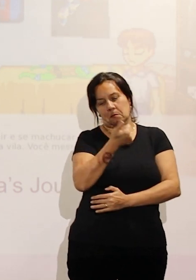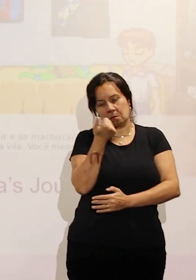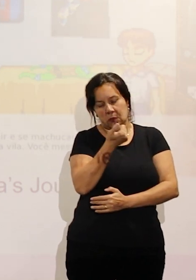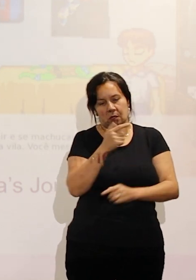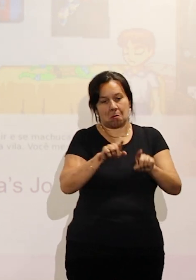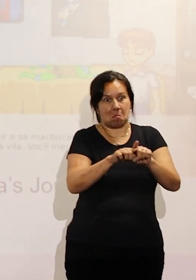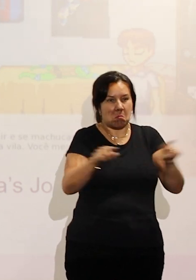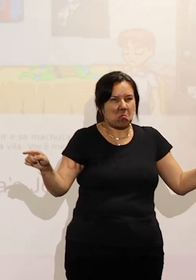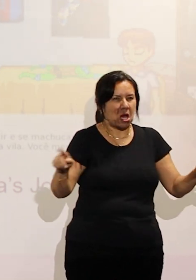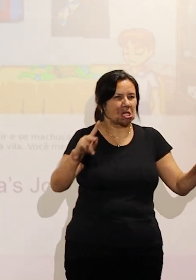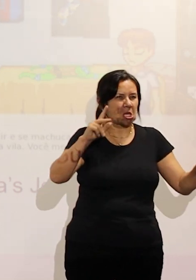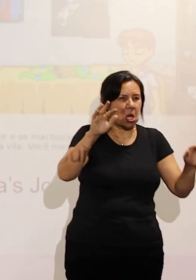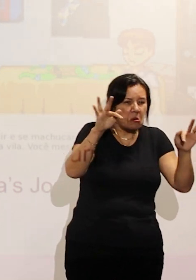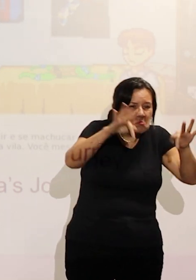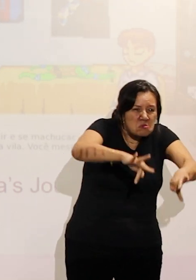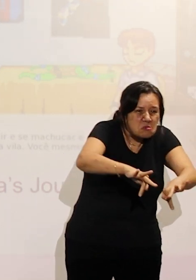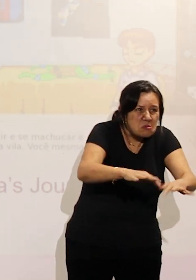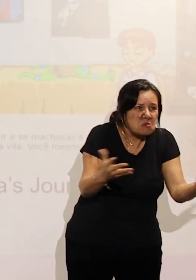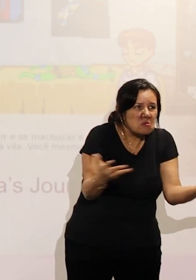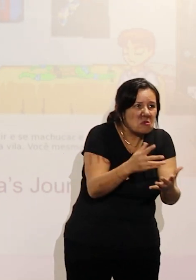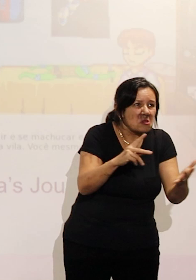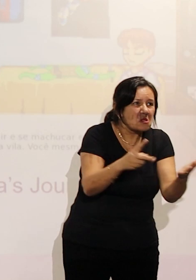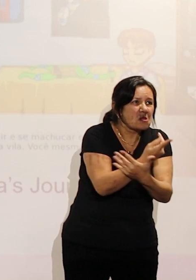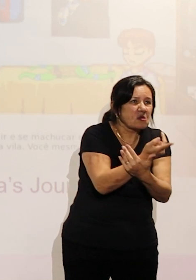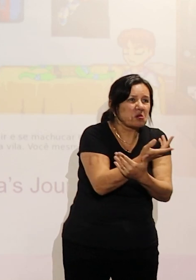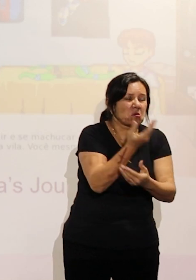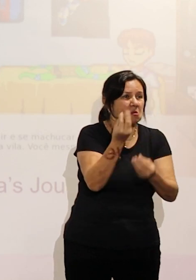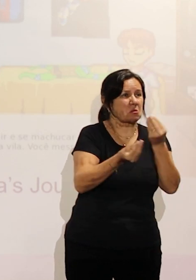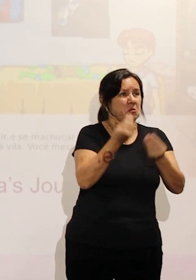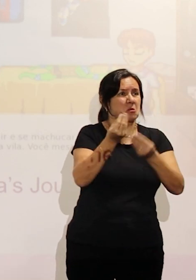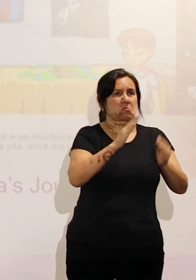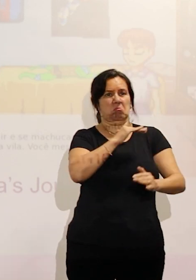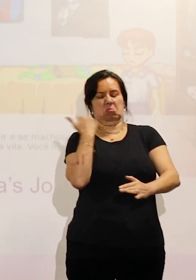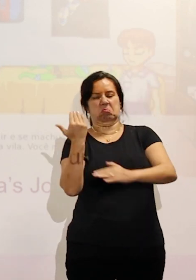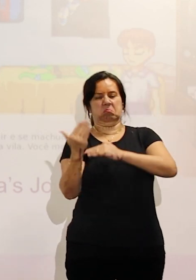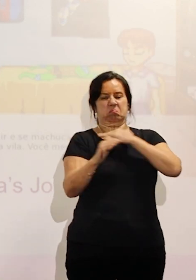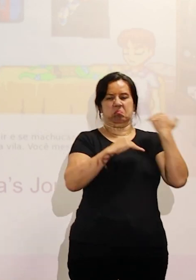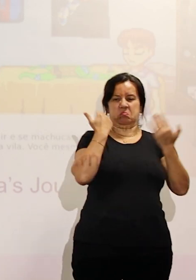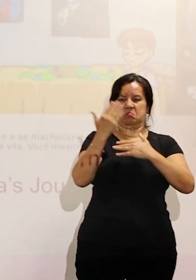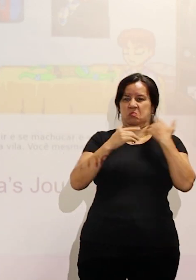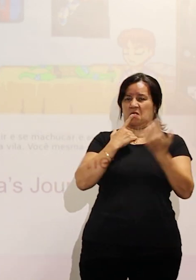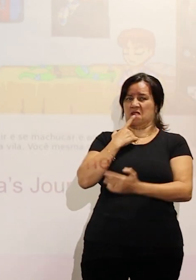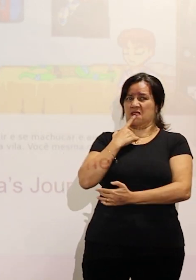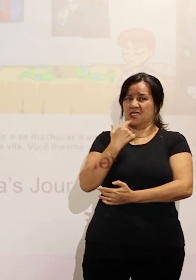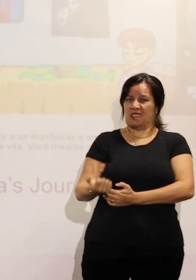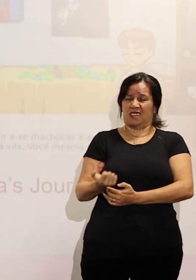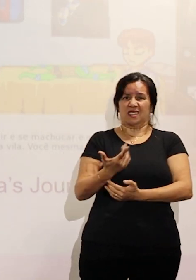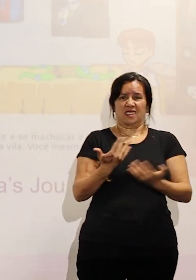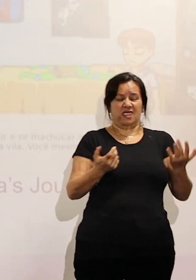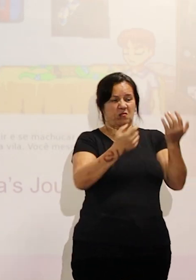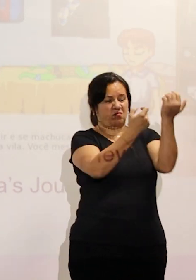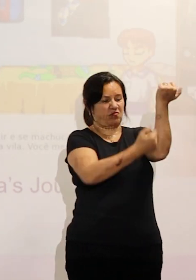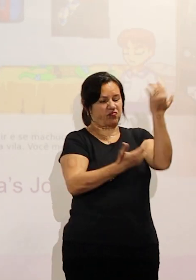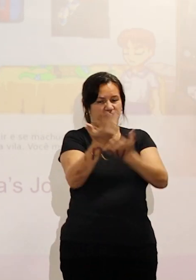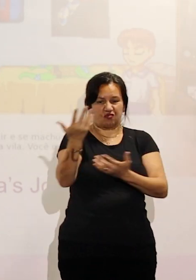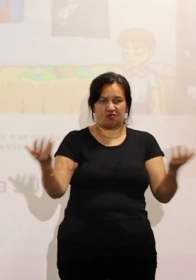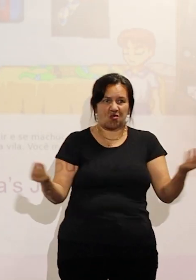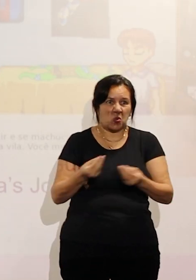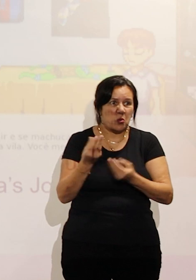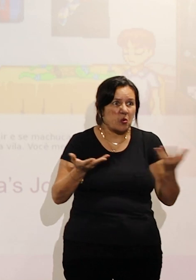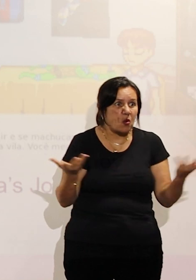negócio é horrível, escabroso, não tem assassinato, sangue e tudo mais, e aí você dá aquele